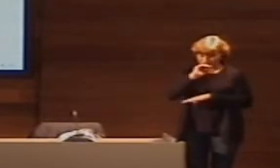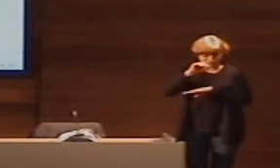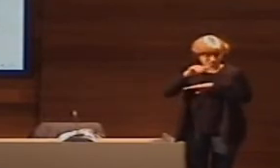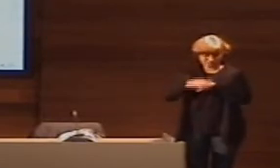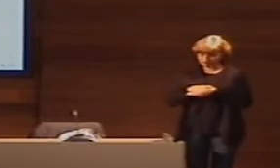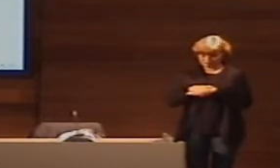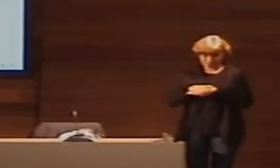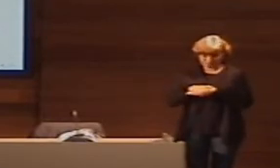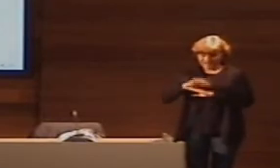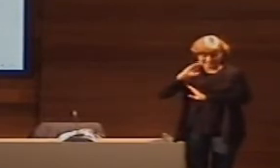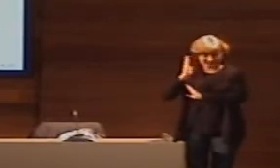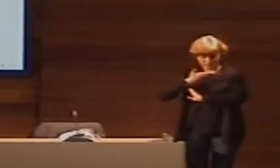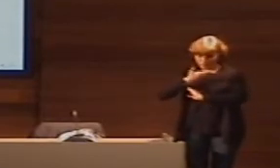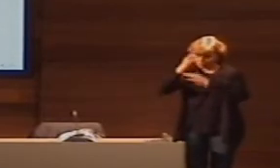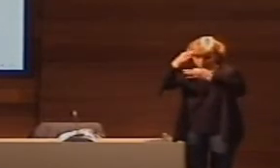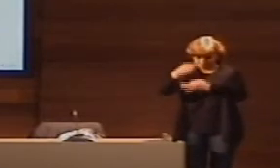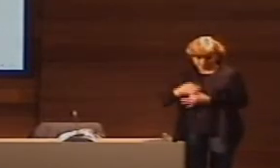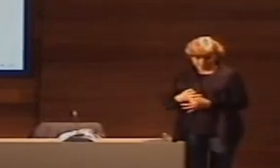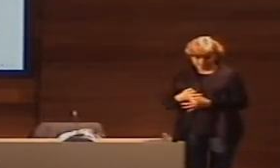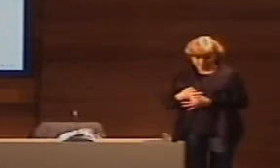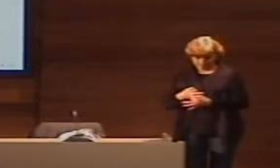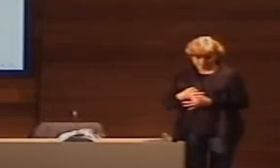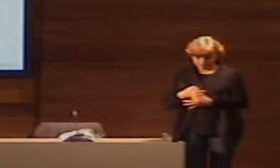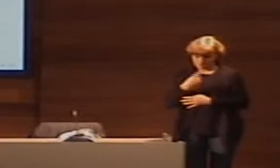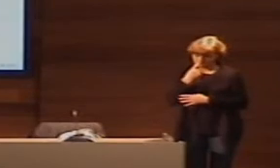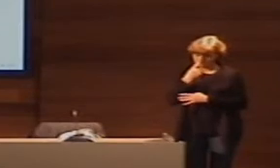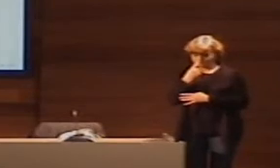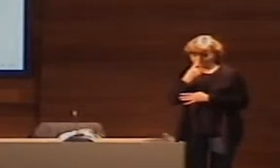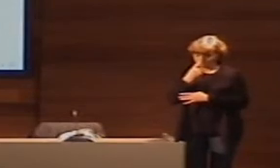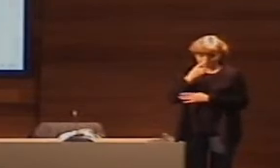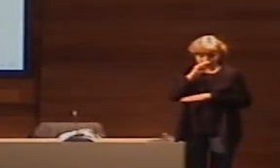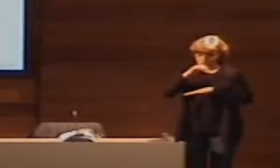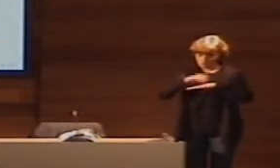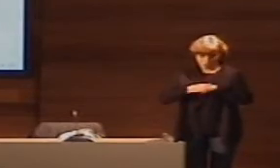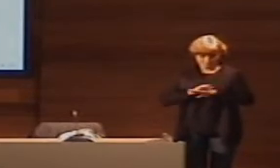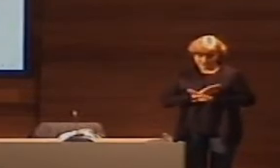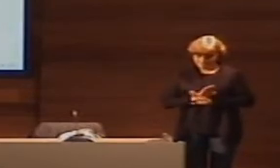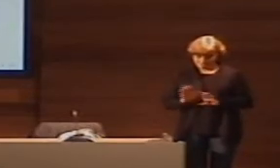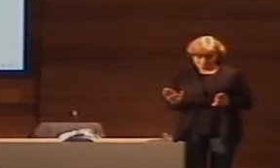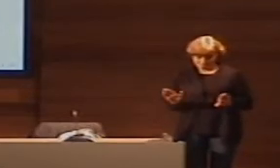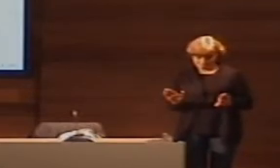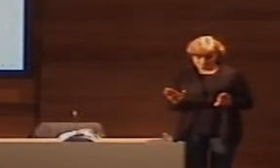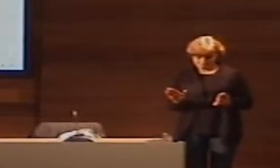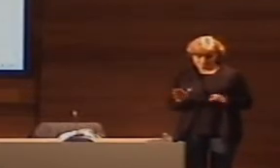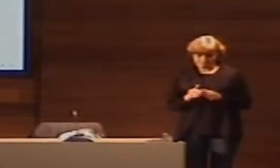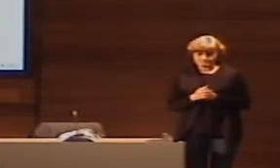esta cuestión. Ojalá me equivoque, pero creo que no, lamentablemente no me voy a equivocar.